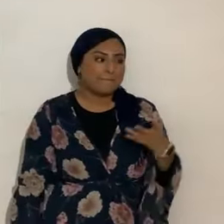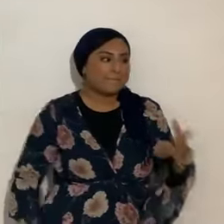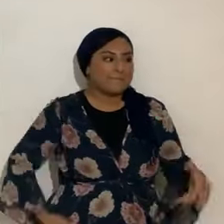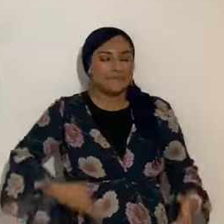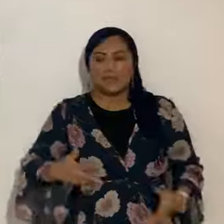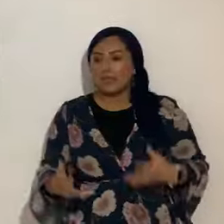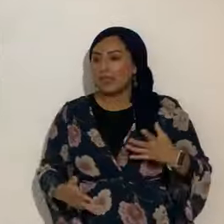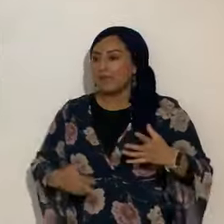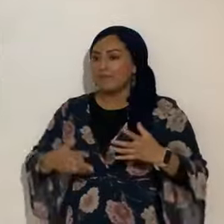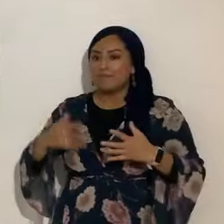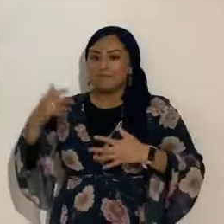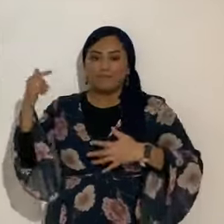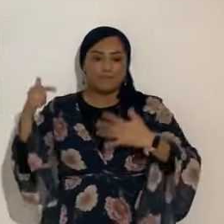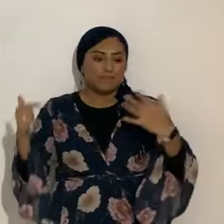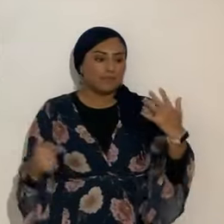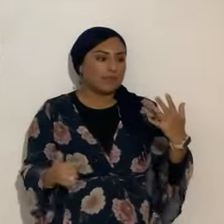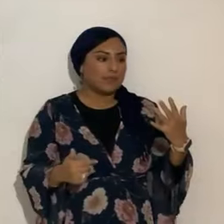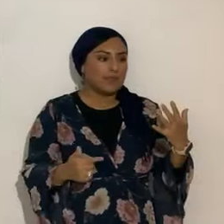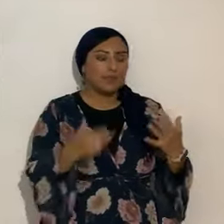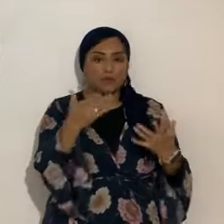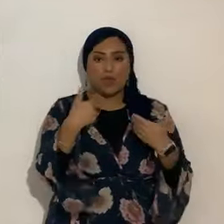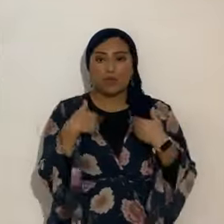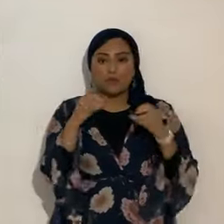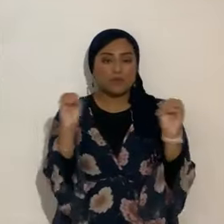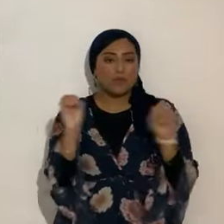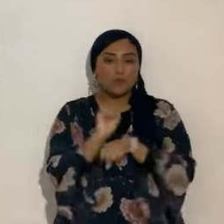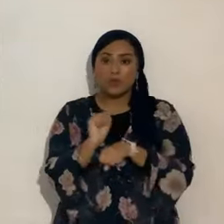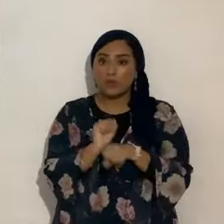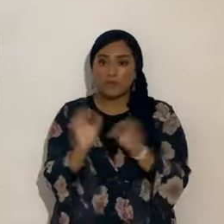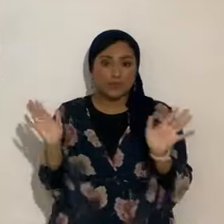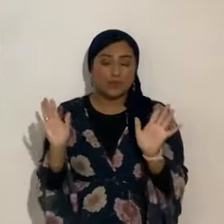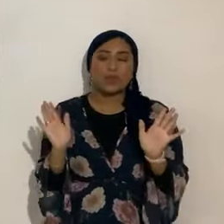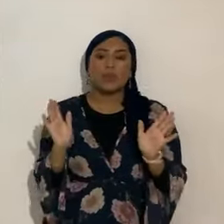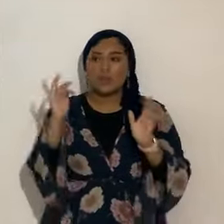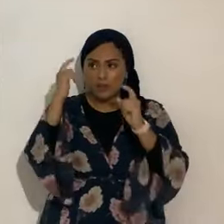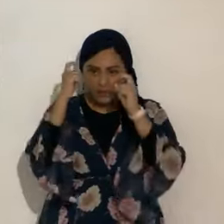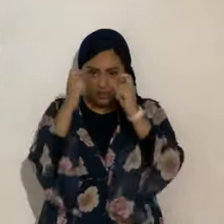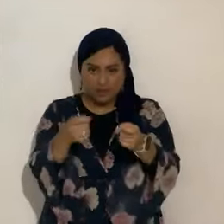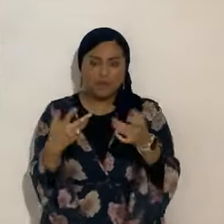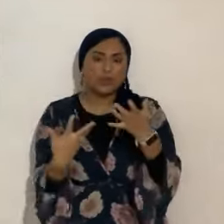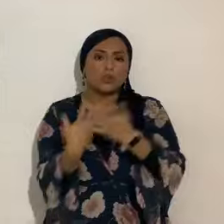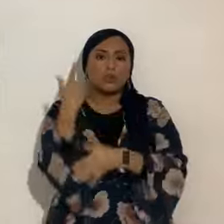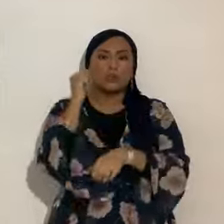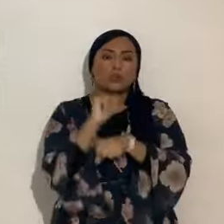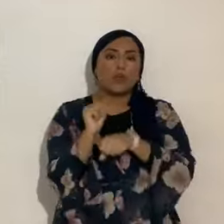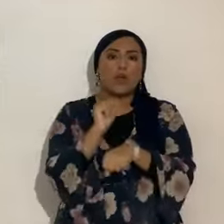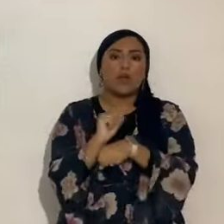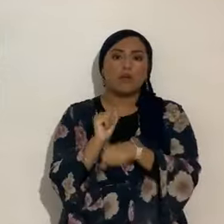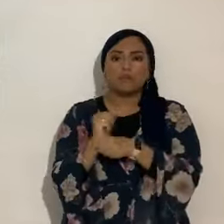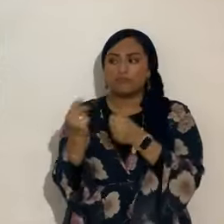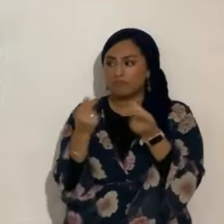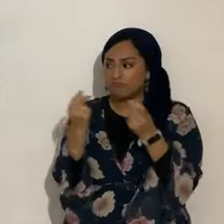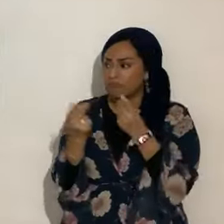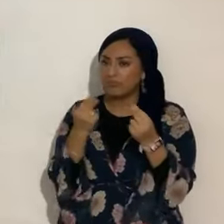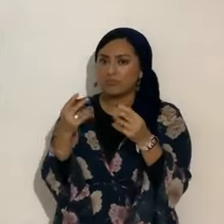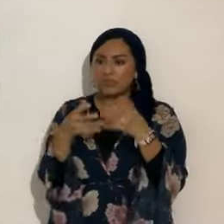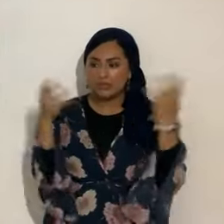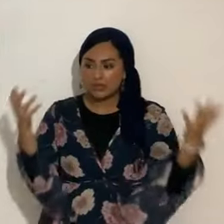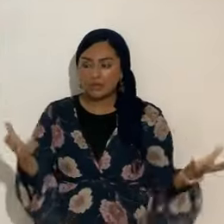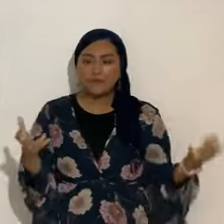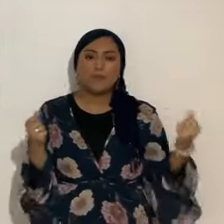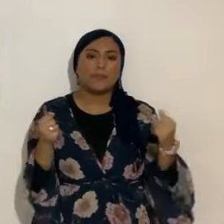mil cosas, que te quedaste sin trabajo y te dé trabajo para hacerlo fuera del Shabbat,